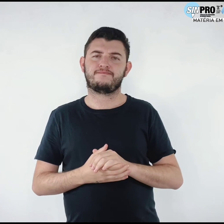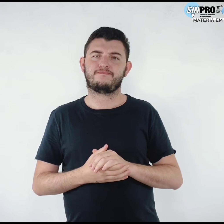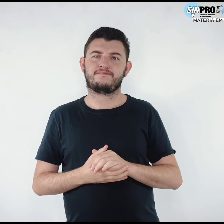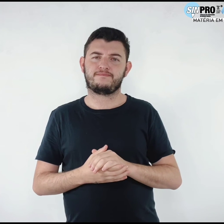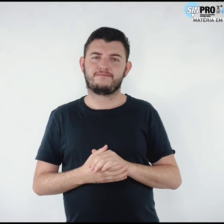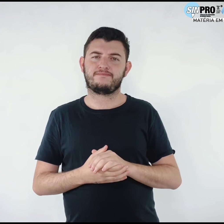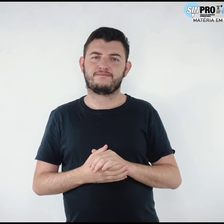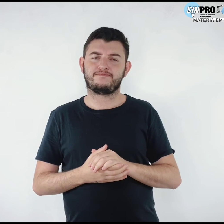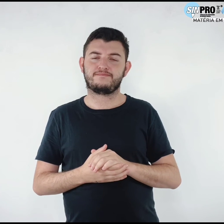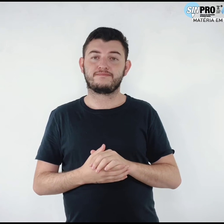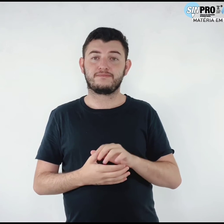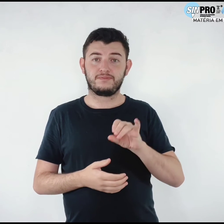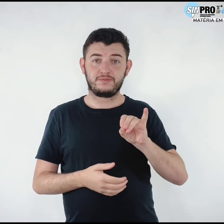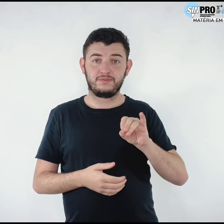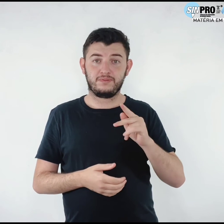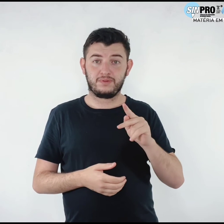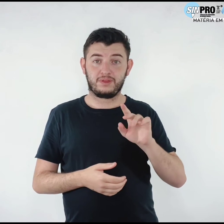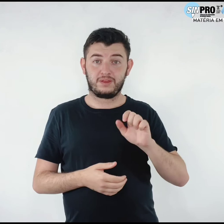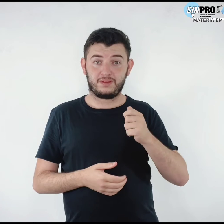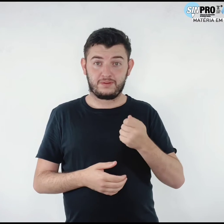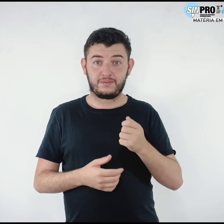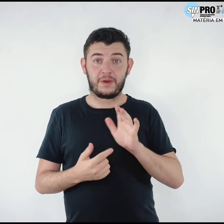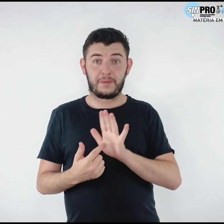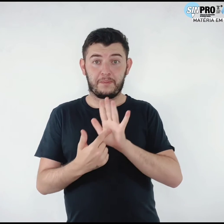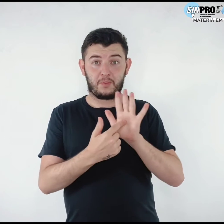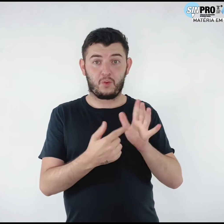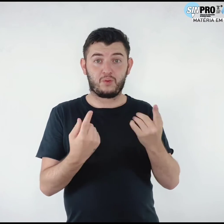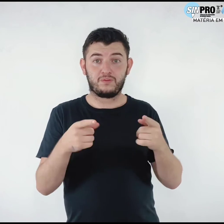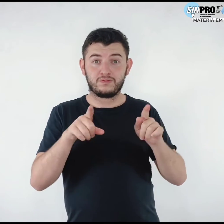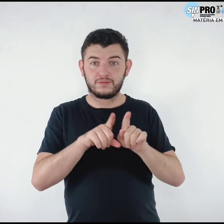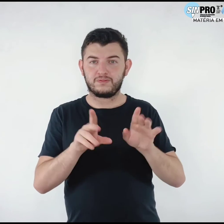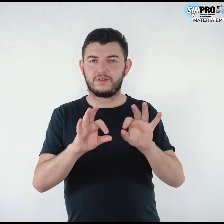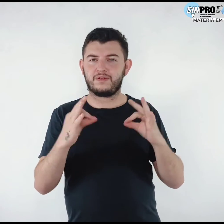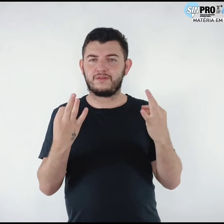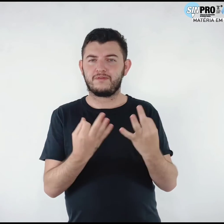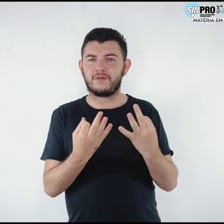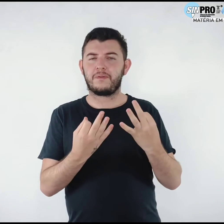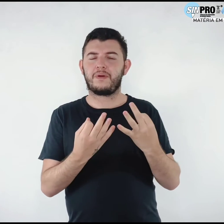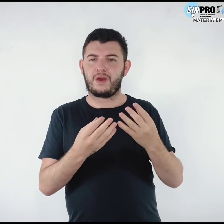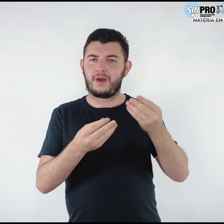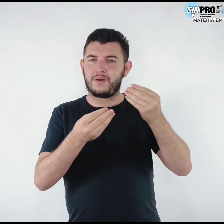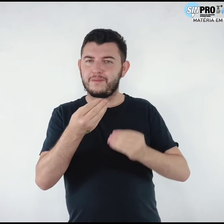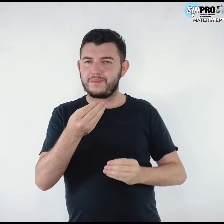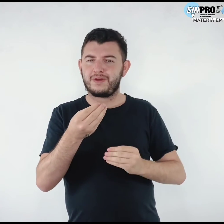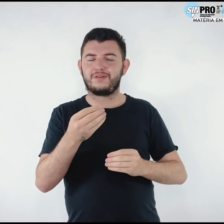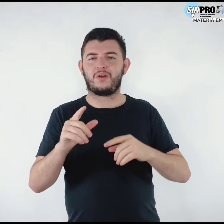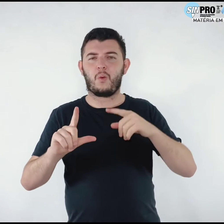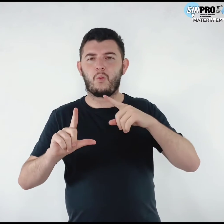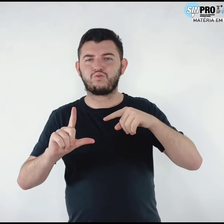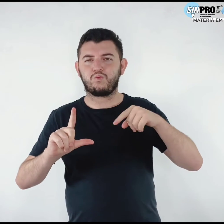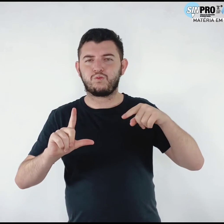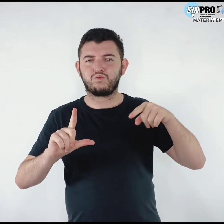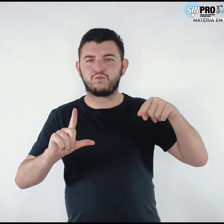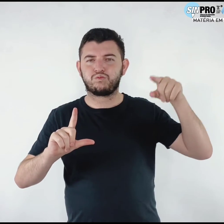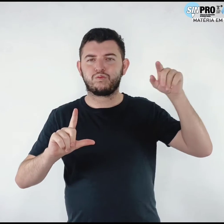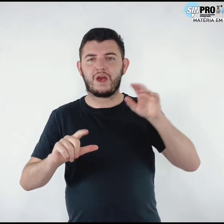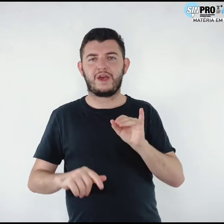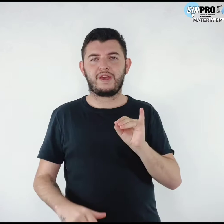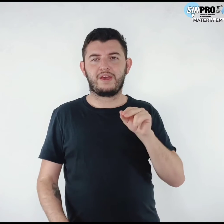O IPEA também apontou que as famílias mais afetadas pela inflação em março